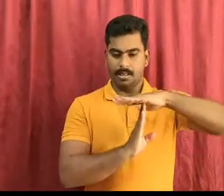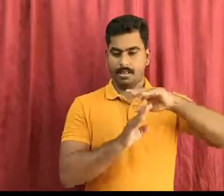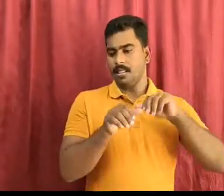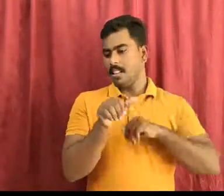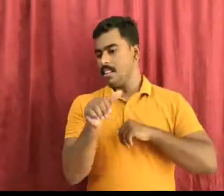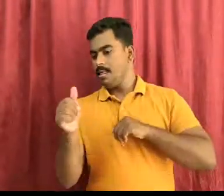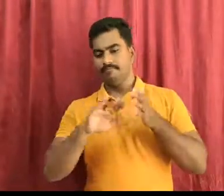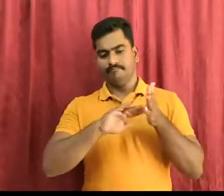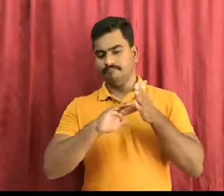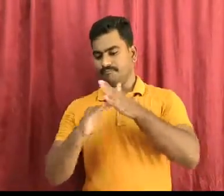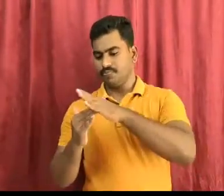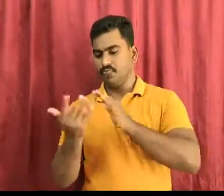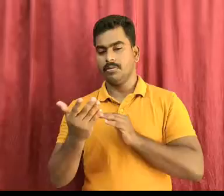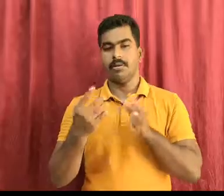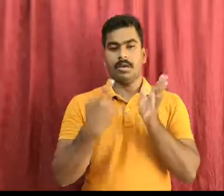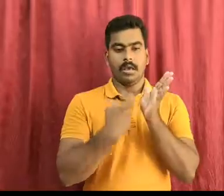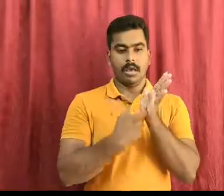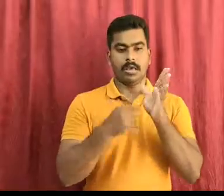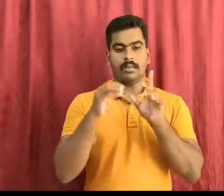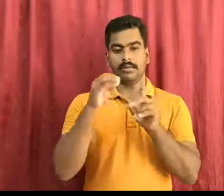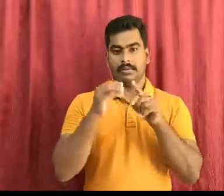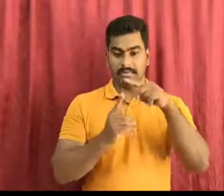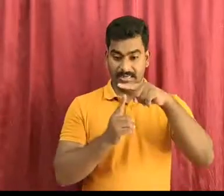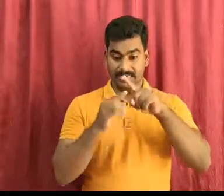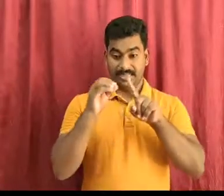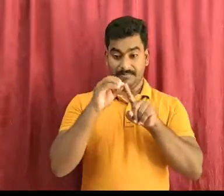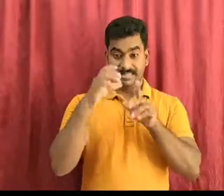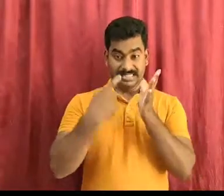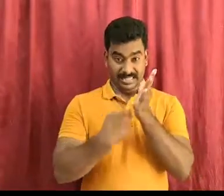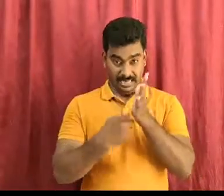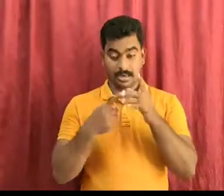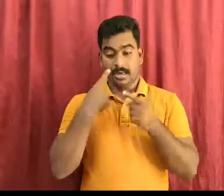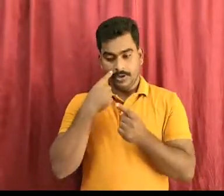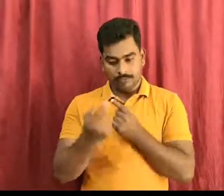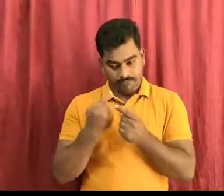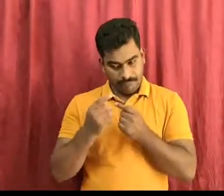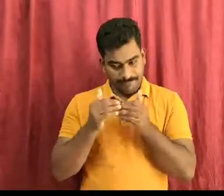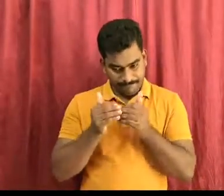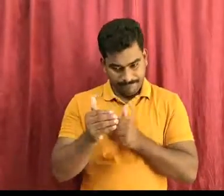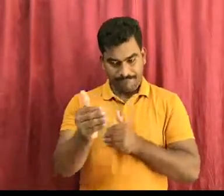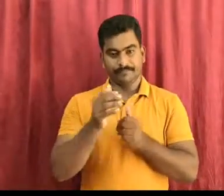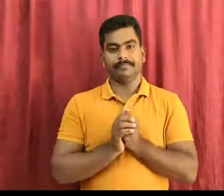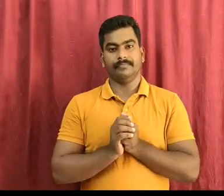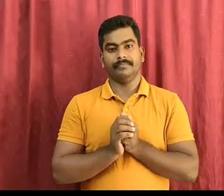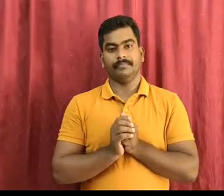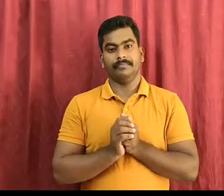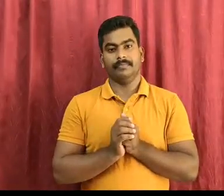രാജ്യത്ത് റാപ്പിഡ് ടെസ്റ്റ് ഒഴിവാക്കി RT-PCR ടെസ്റ്റുകളാണ് ഇപ്പോൾ നടത്തുന്നത്.